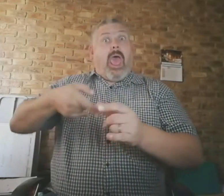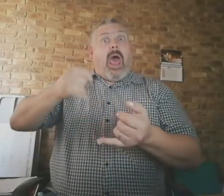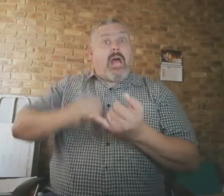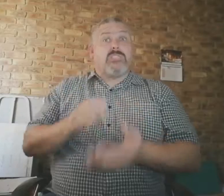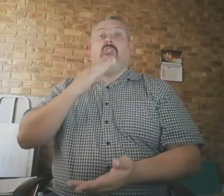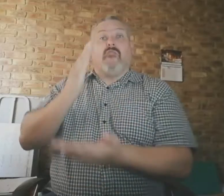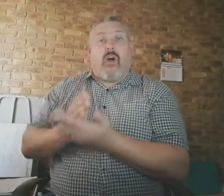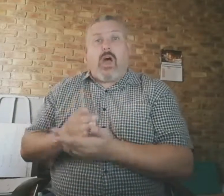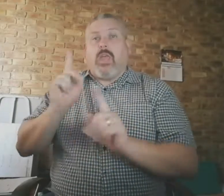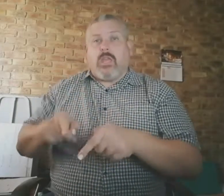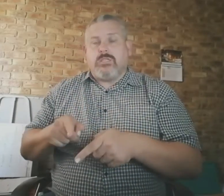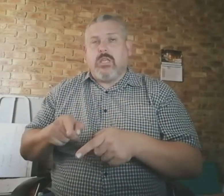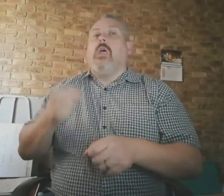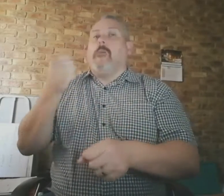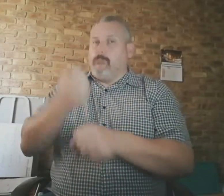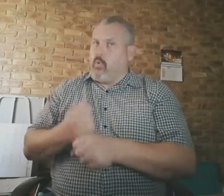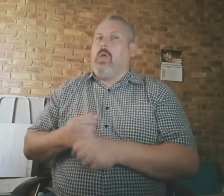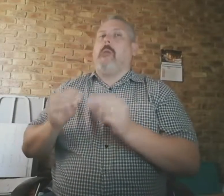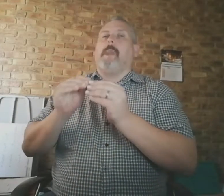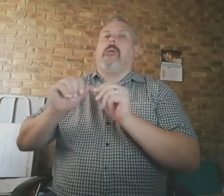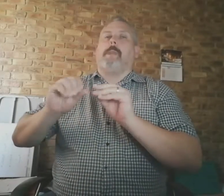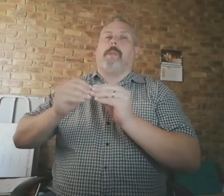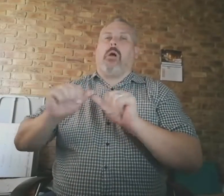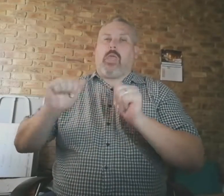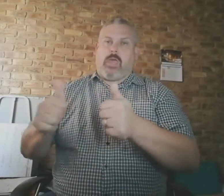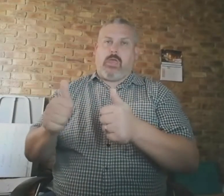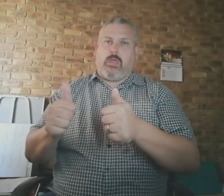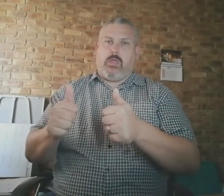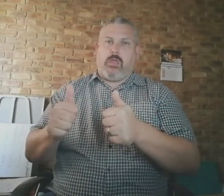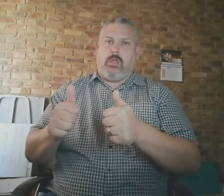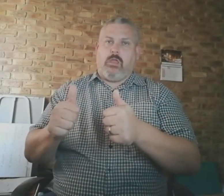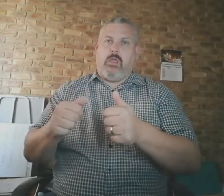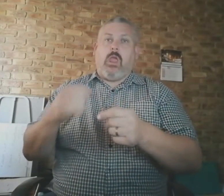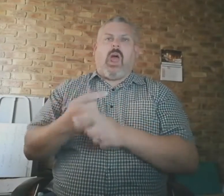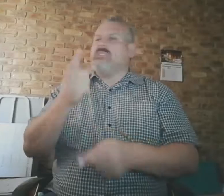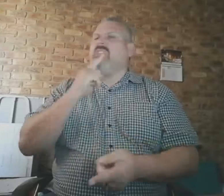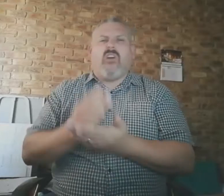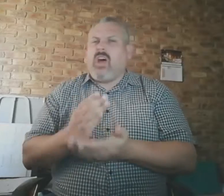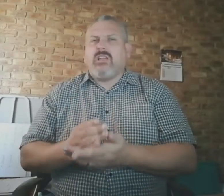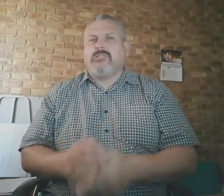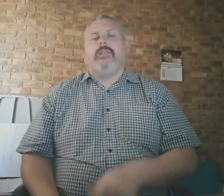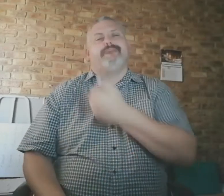As waar is, moet maak recht. As die waar is nie,